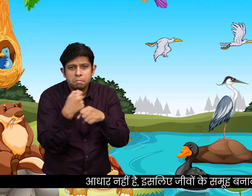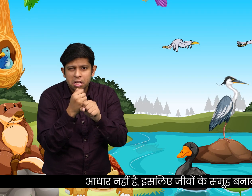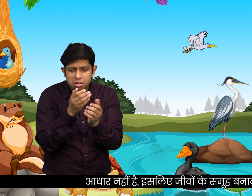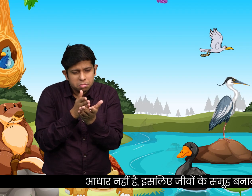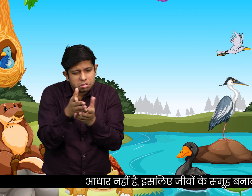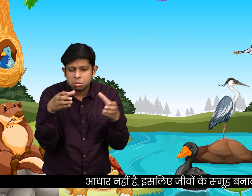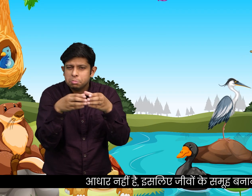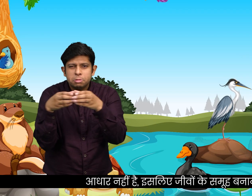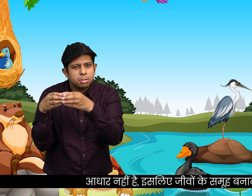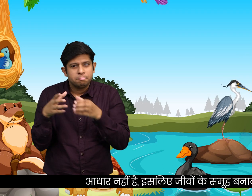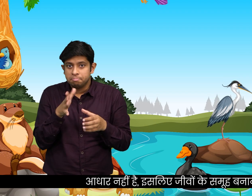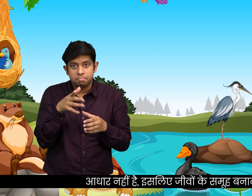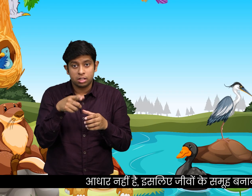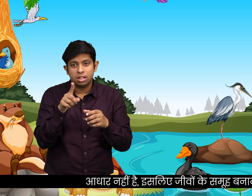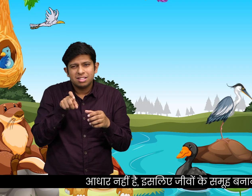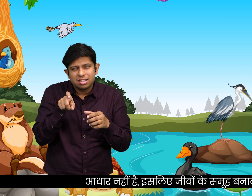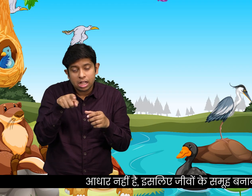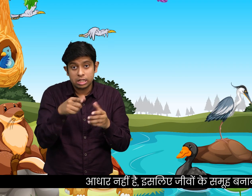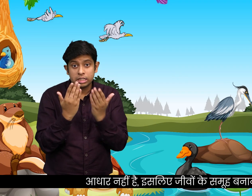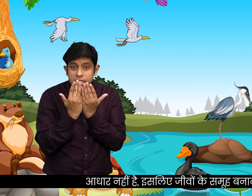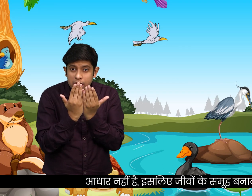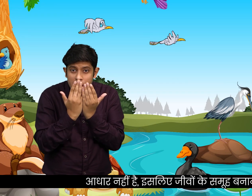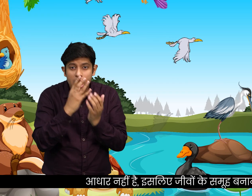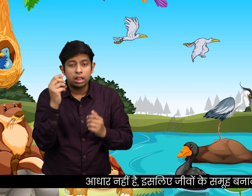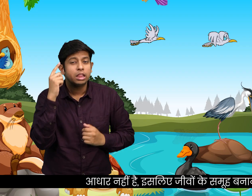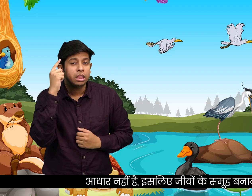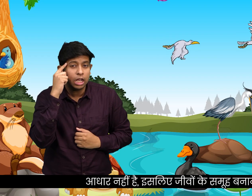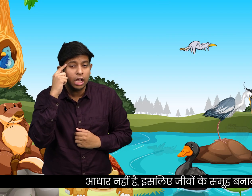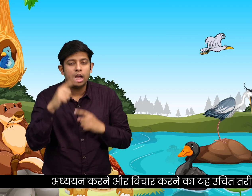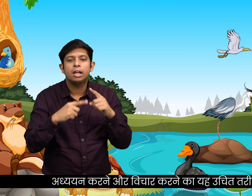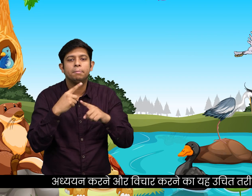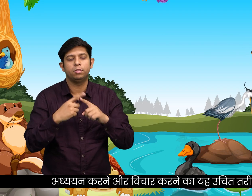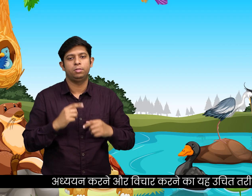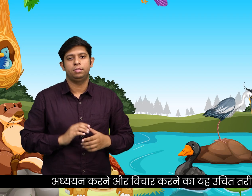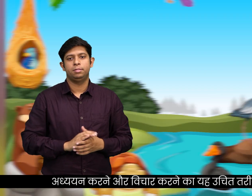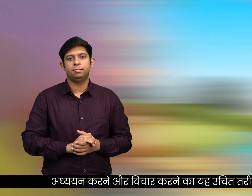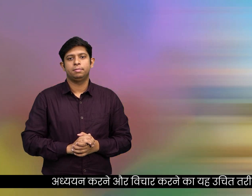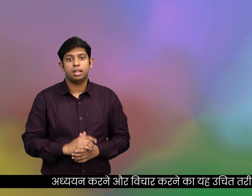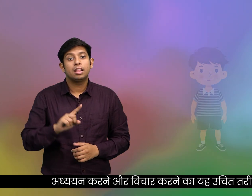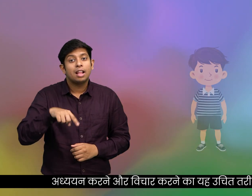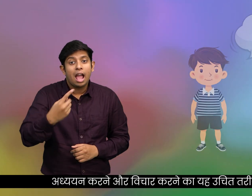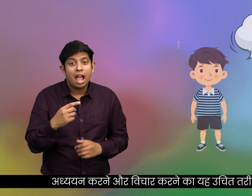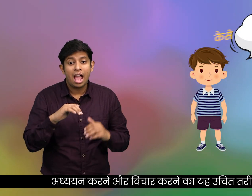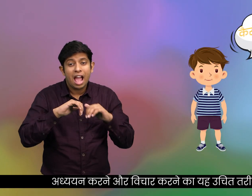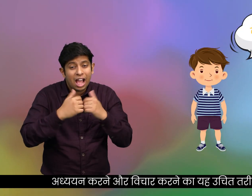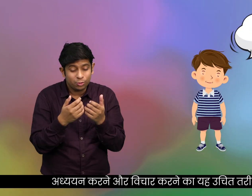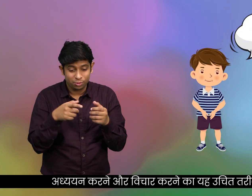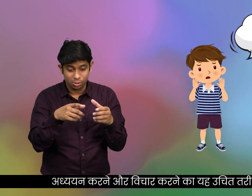आधार नहीं है, इसलिए जीवों के समूह बनाने, अध्ययन करने और विचार करने का यह उचित तरीका नहीं